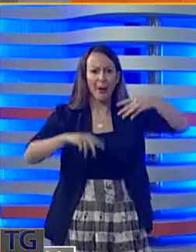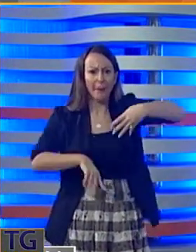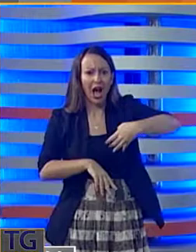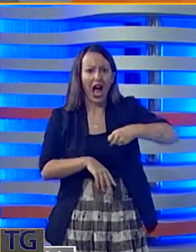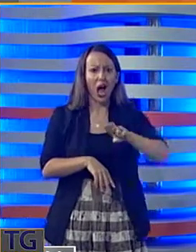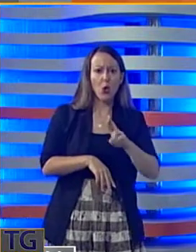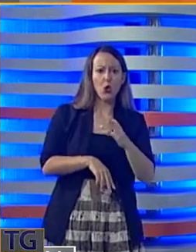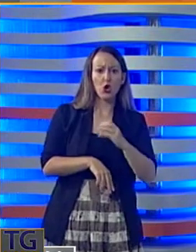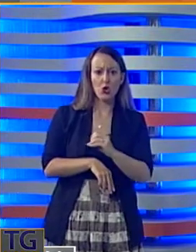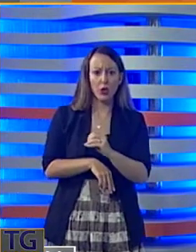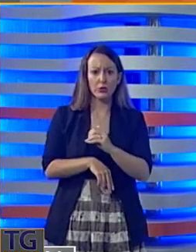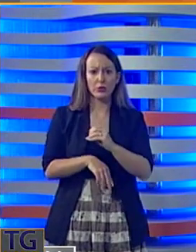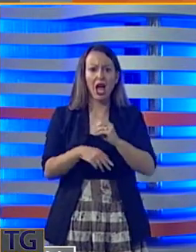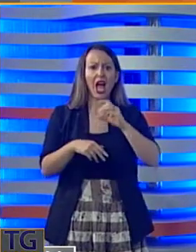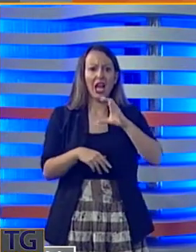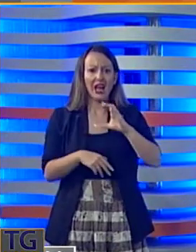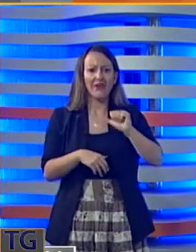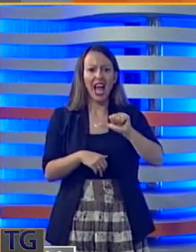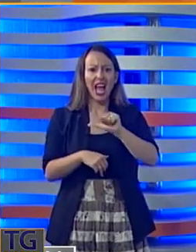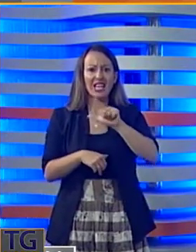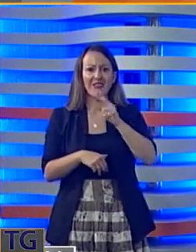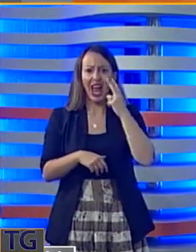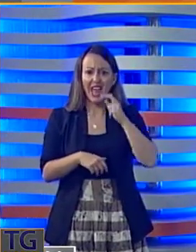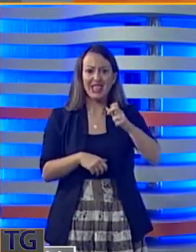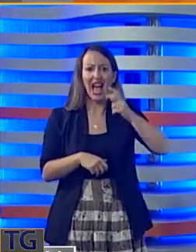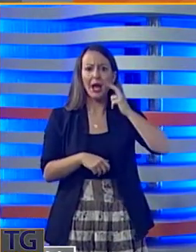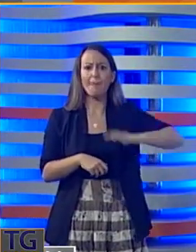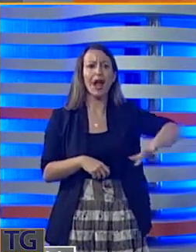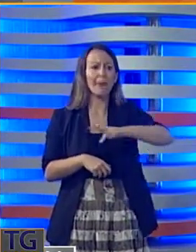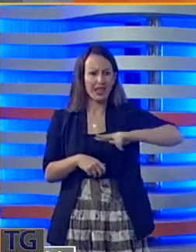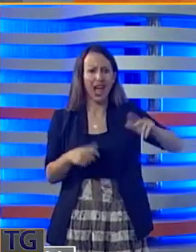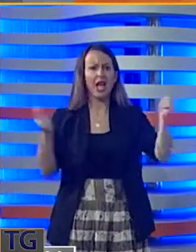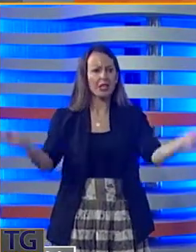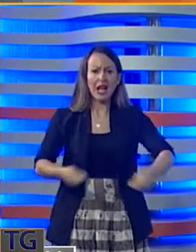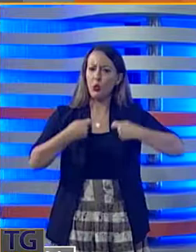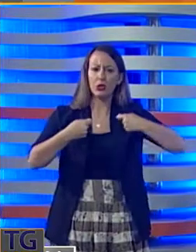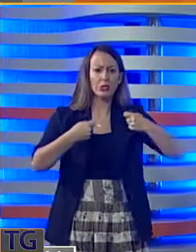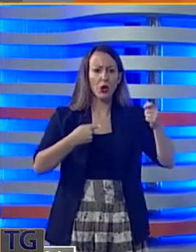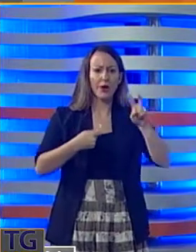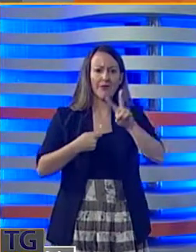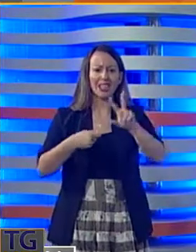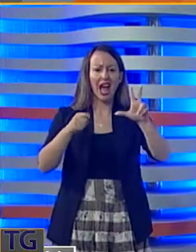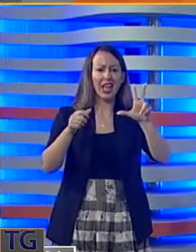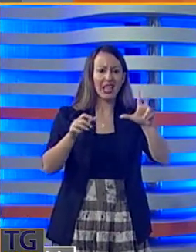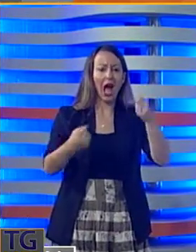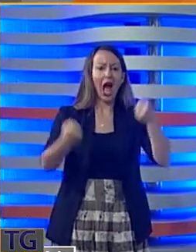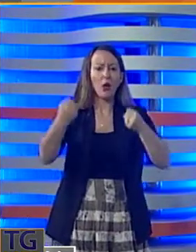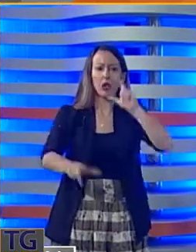corrente, depositi bancari e fondi di investimento per oltre 1.200.000